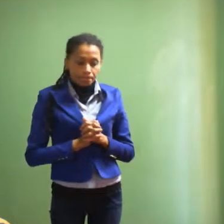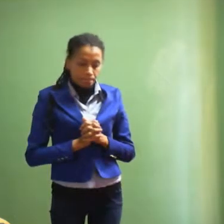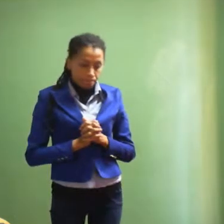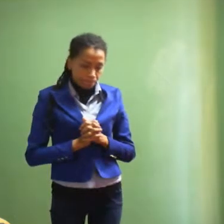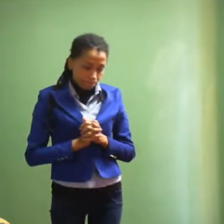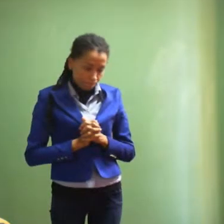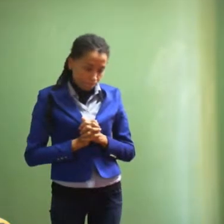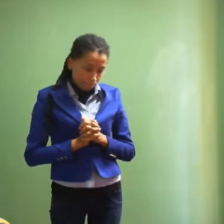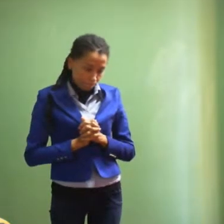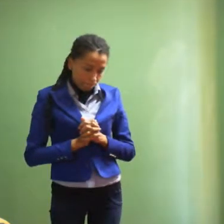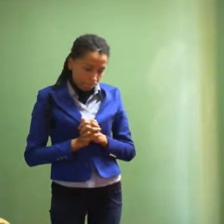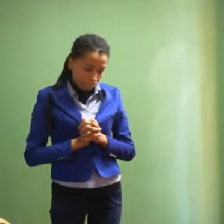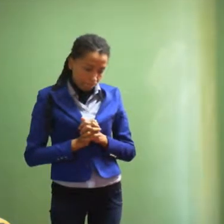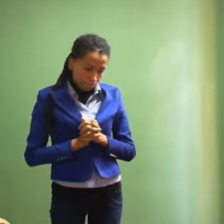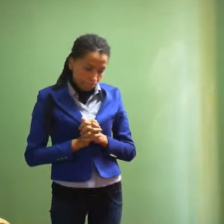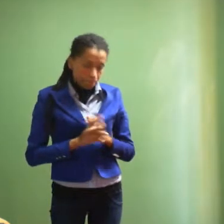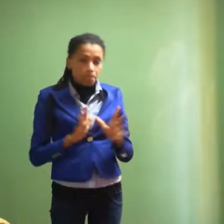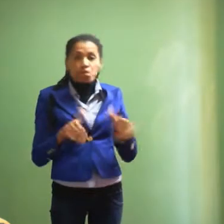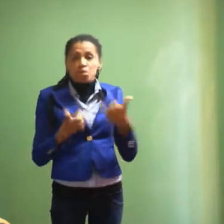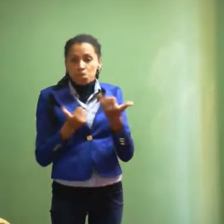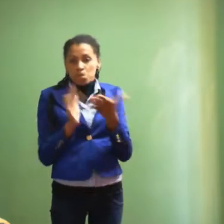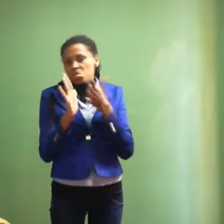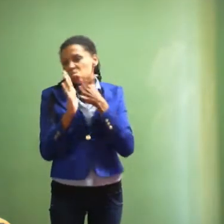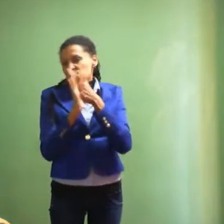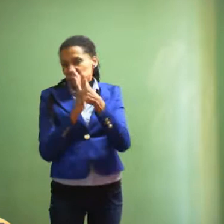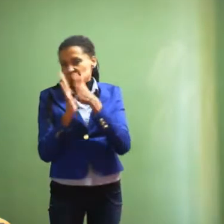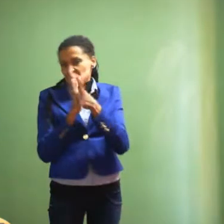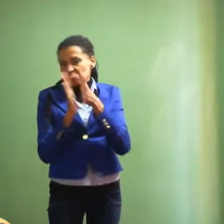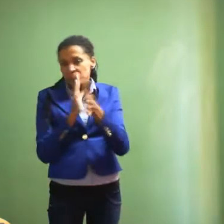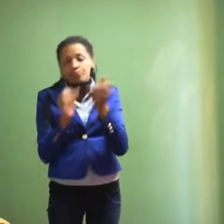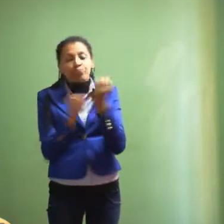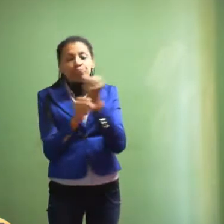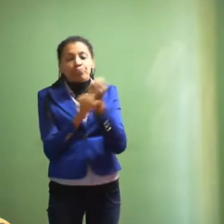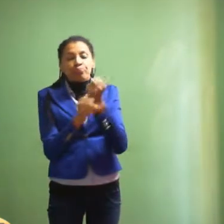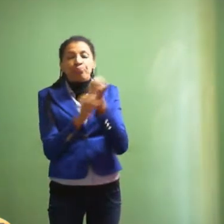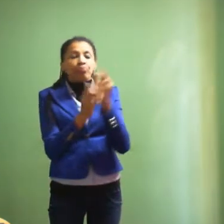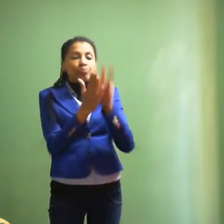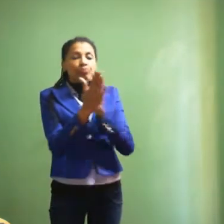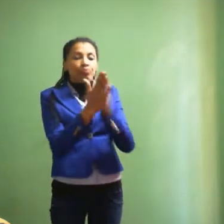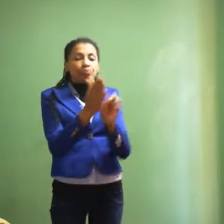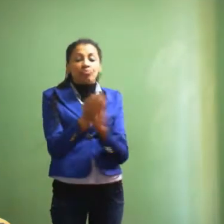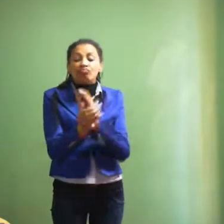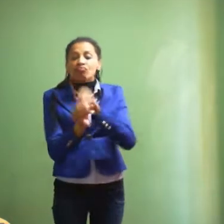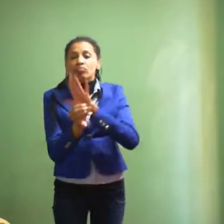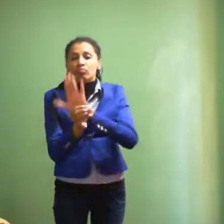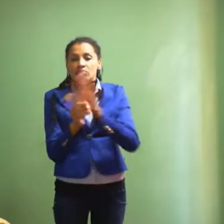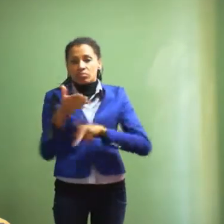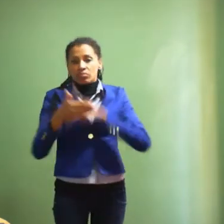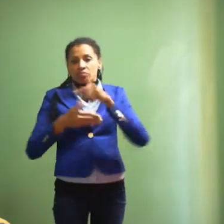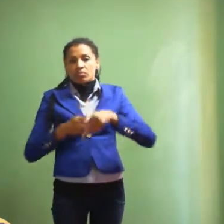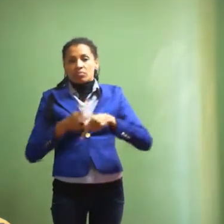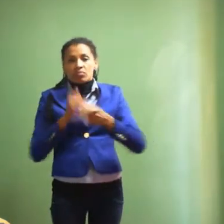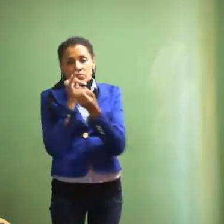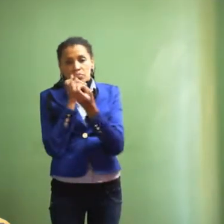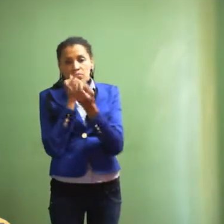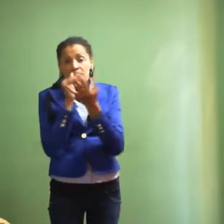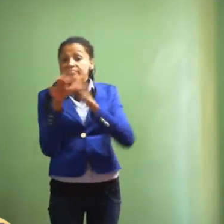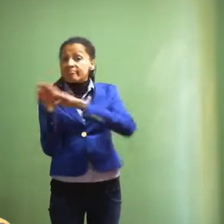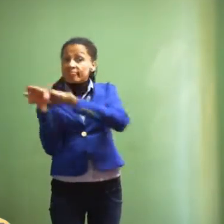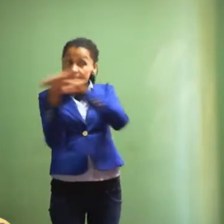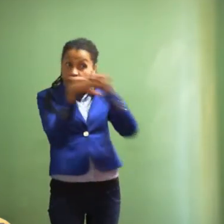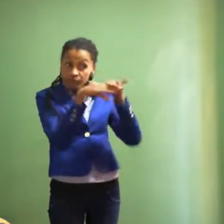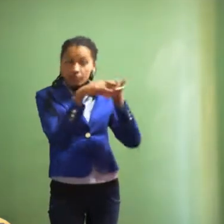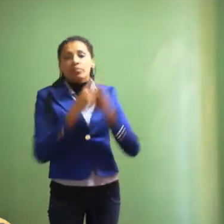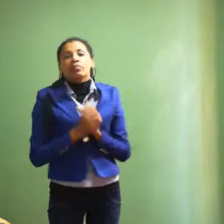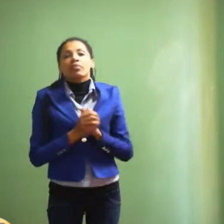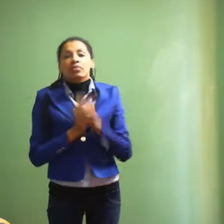Esto es grosso modo lo que queríamos contarles sobre el trabajo de lengua escrita en los proyectos pedagógicos. Los invito a que